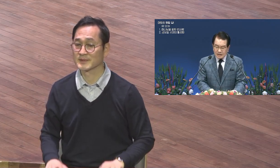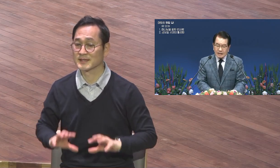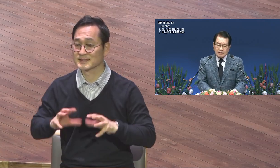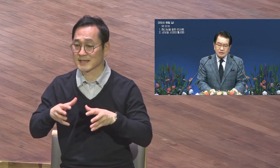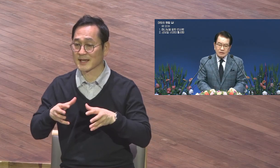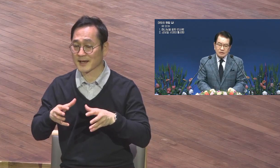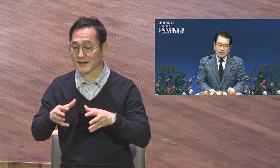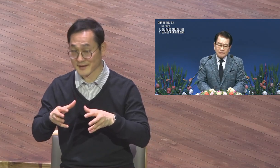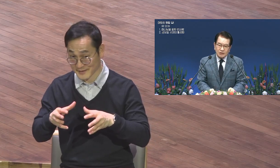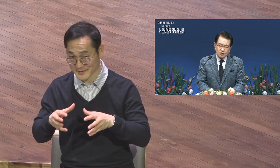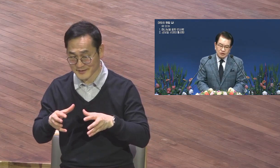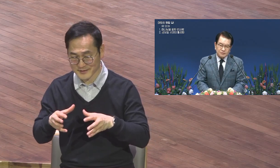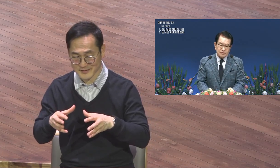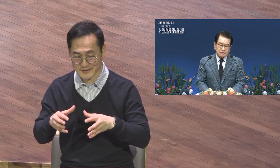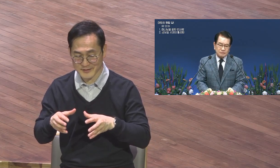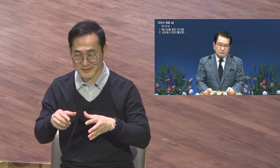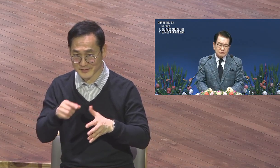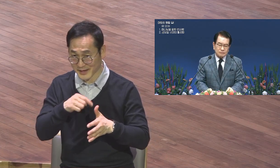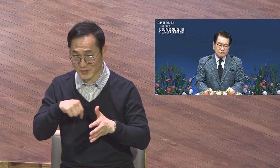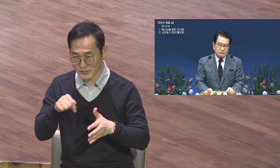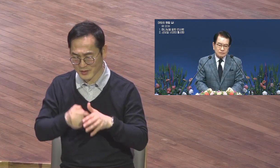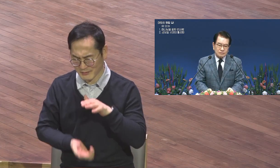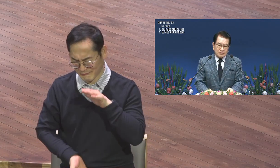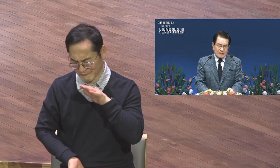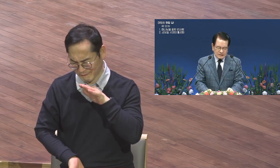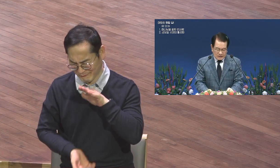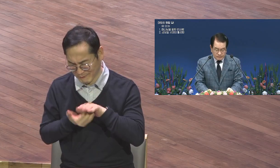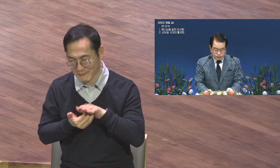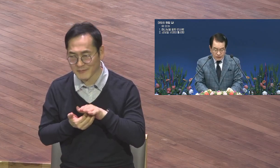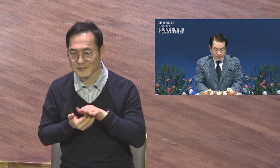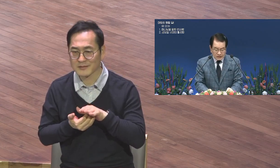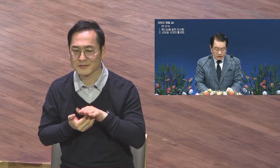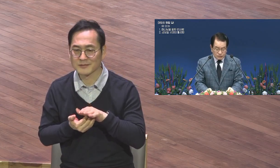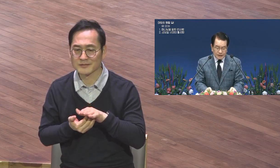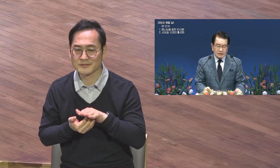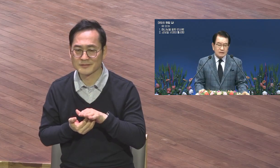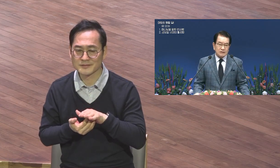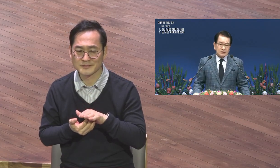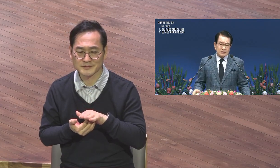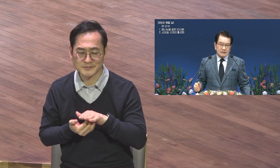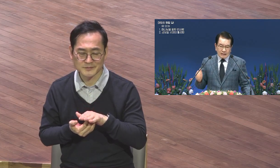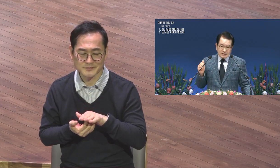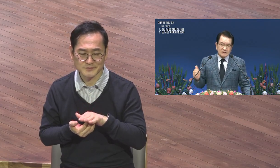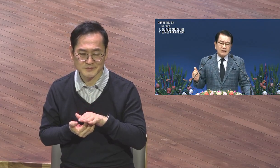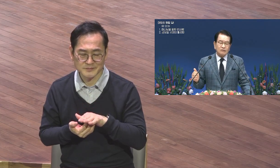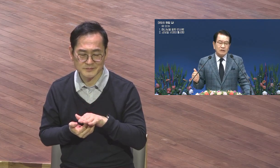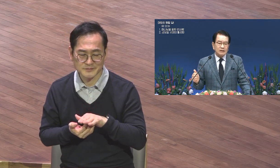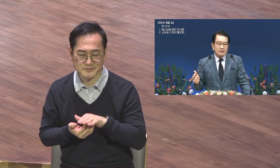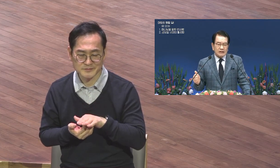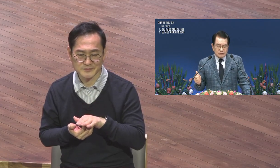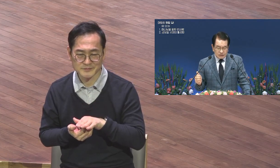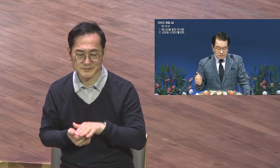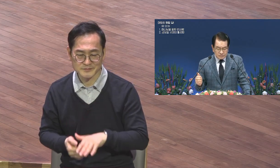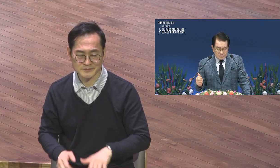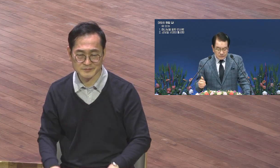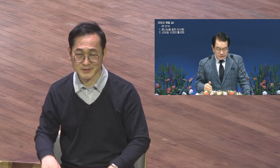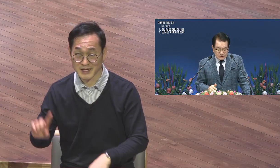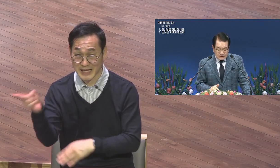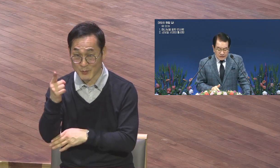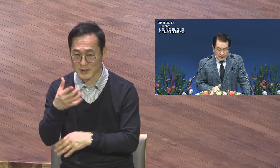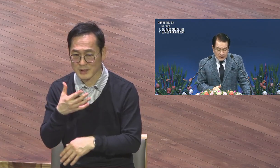세상을 능히 이겨내는 렘넌트 요셉처럼 가장 불행한 가운데 가장 탁월하게